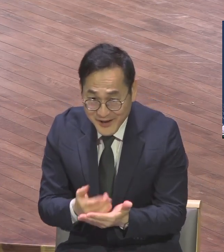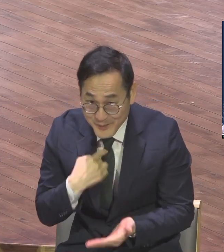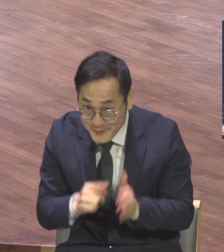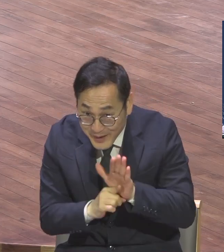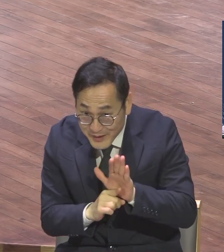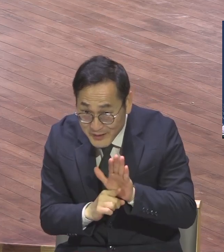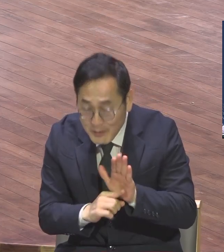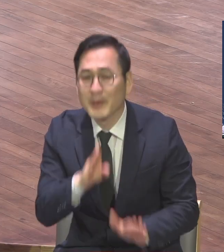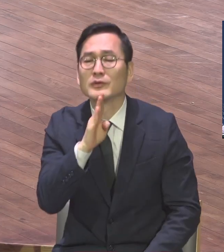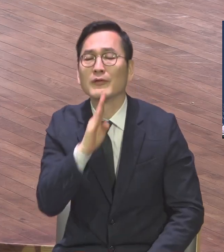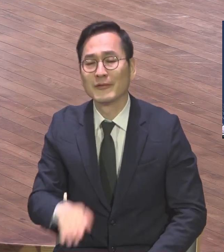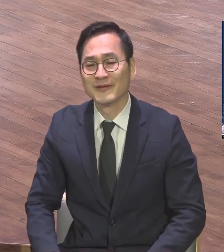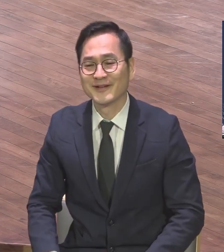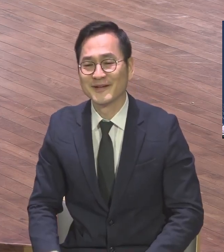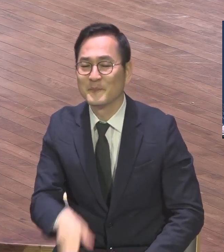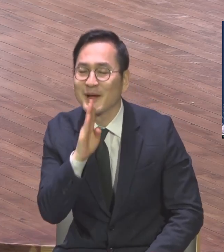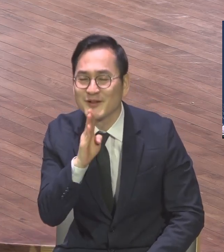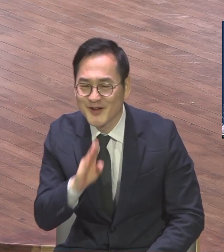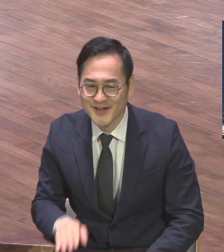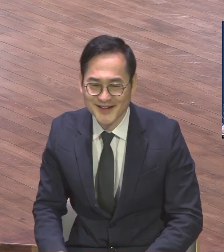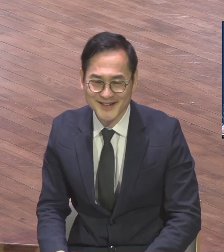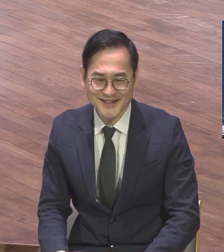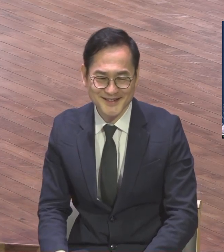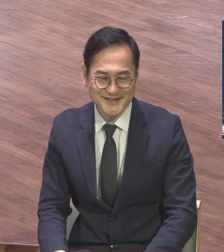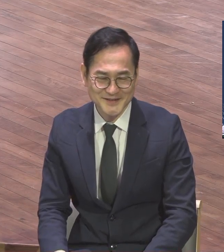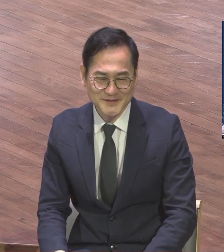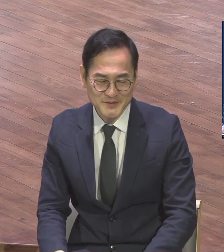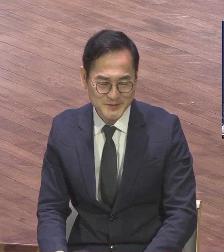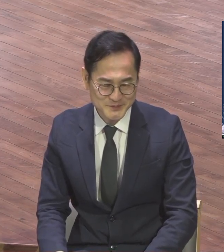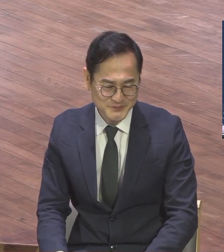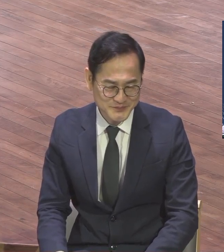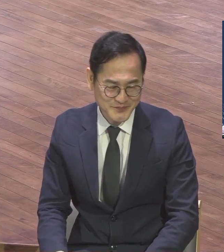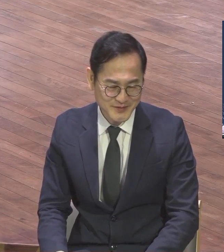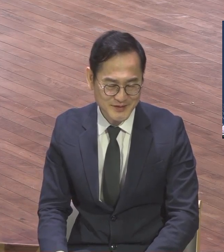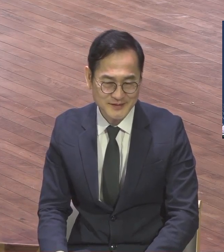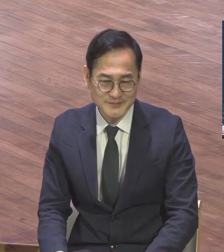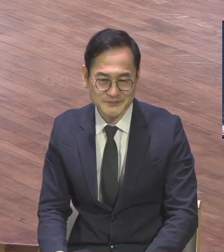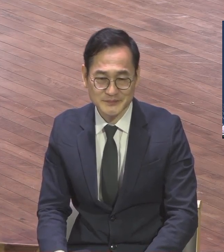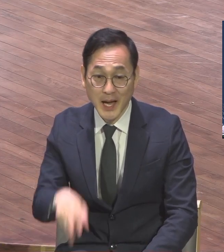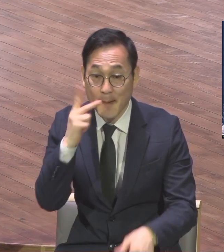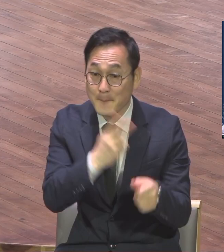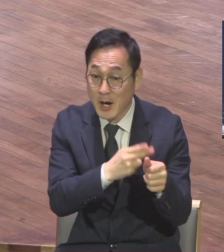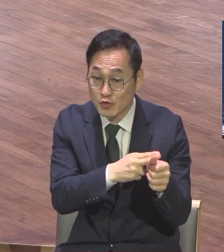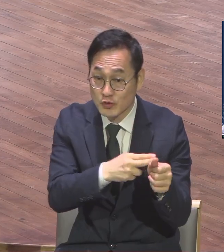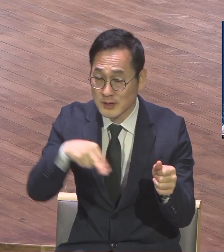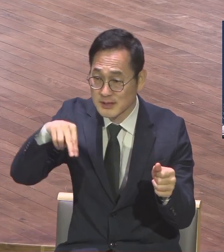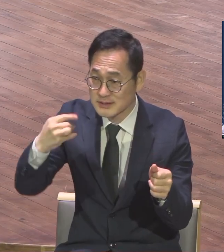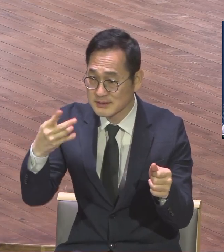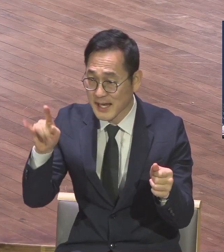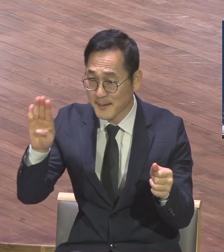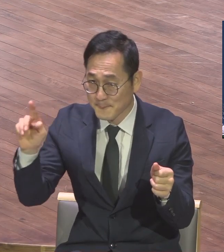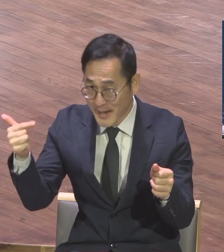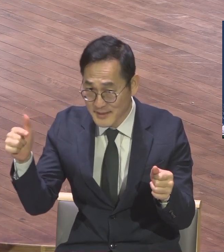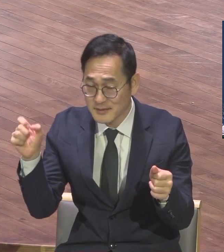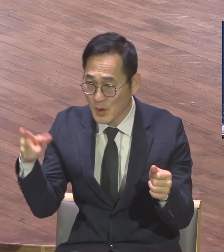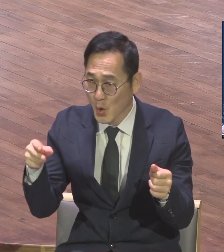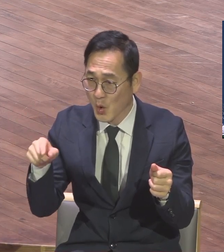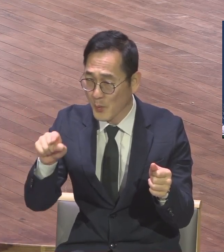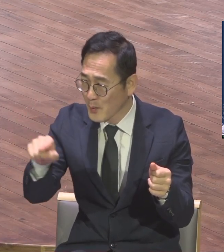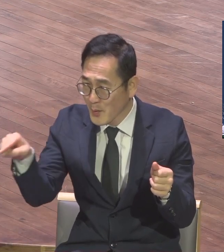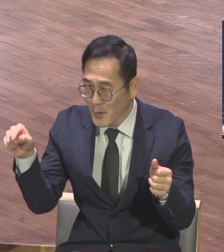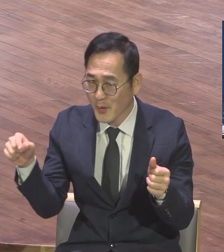여러분 사도 바울도 아가의 첫 열매인 스데바나 부드나도 아가이고 등을